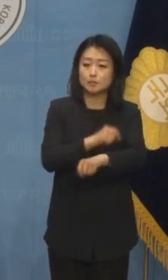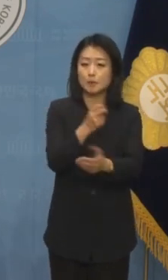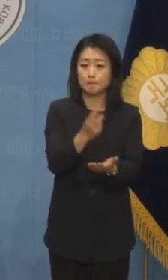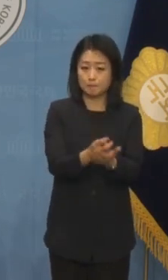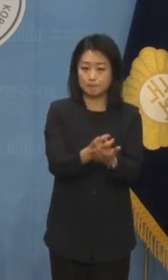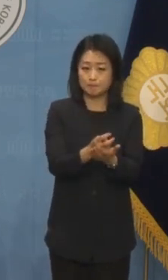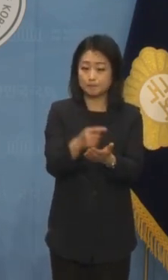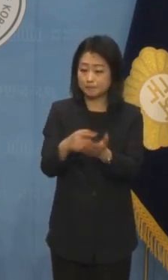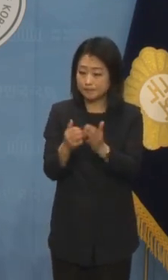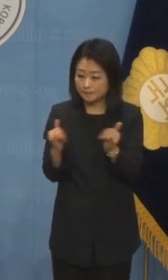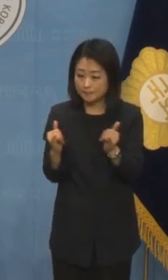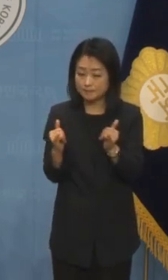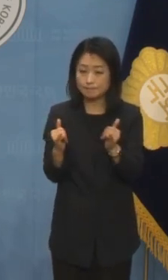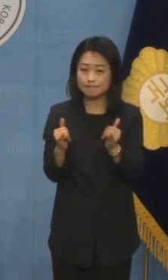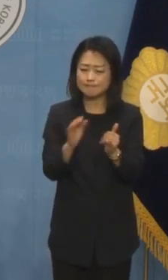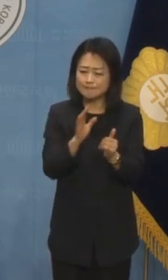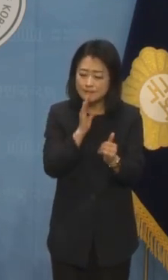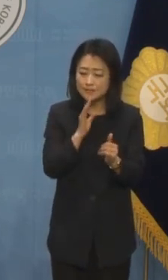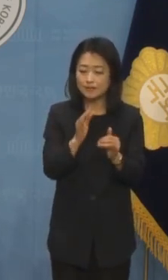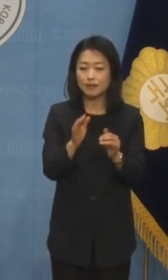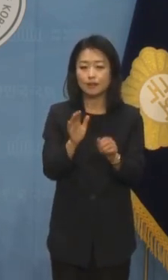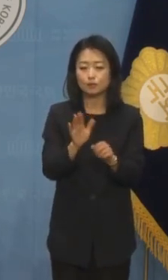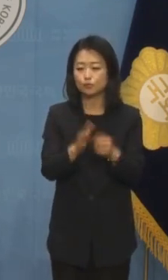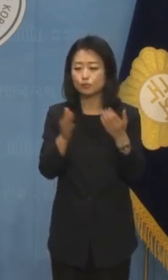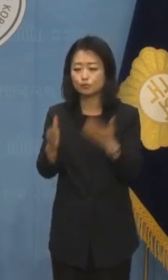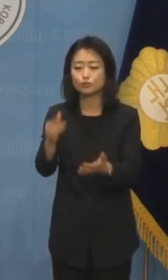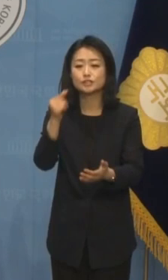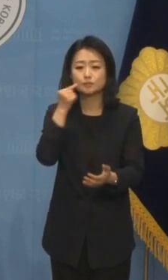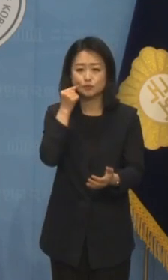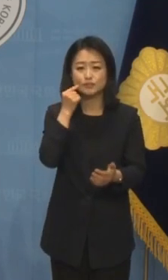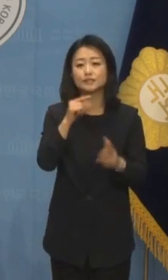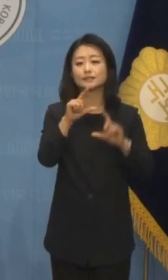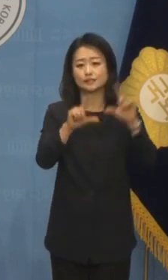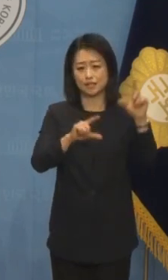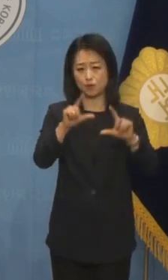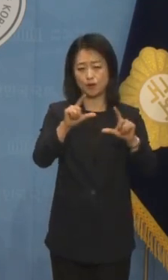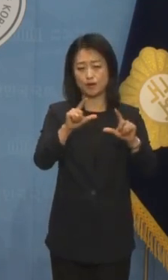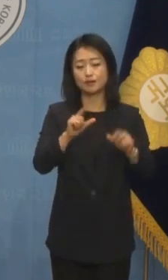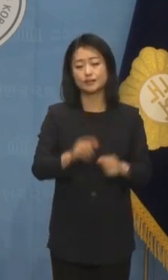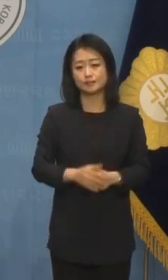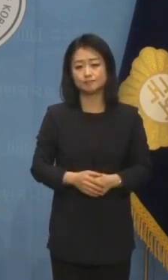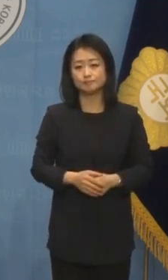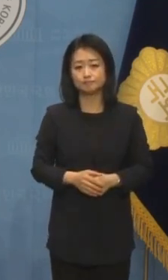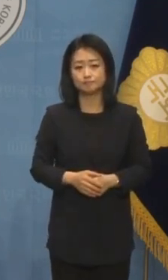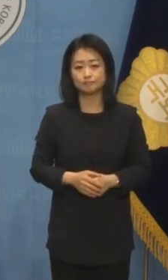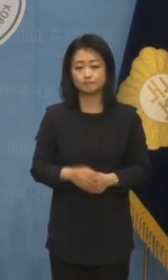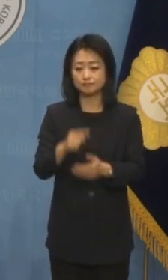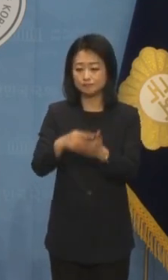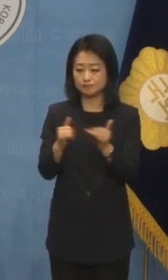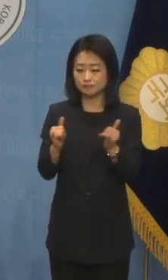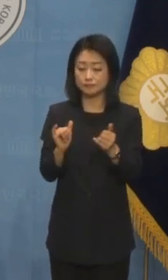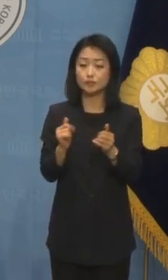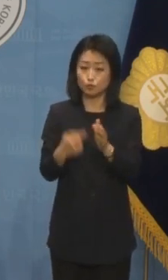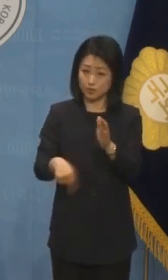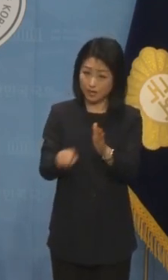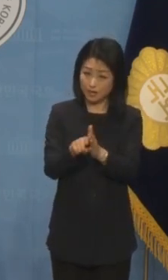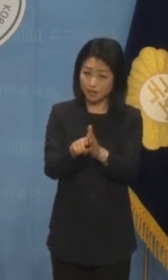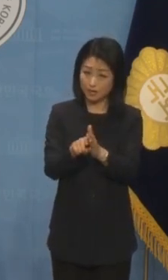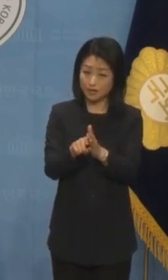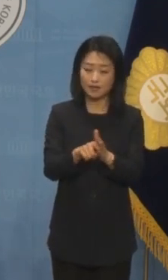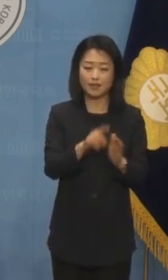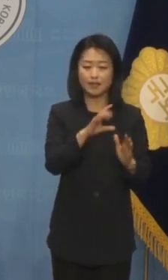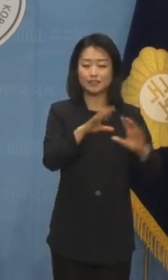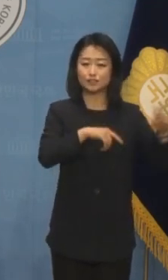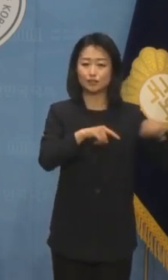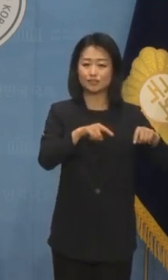특별법이 피해자들에게 전혀 실질적인 도움이 되지 못하는 현실에 대한 고발입니다. 피해자를 위한다면서 정치권이